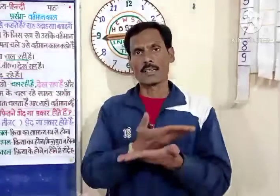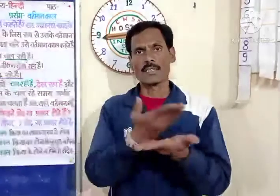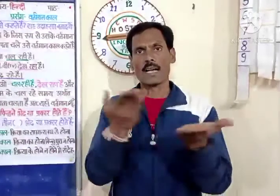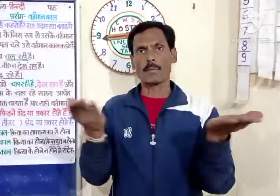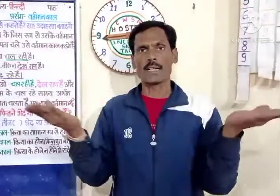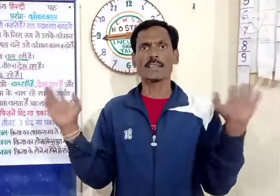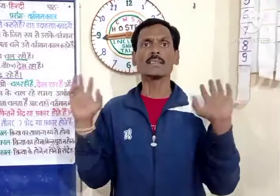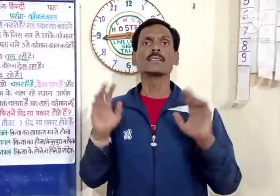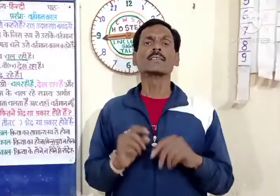सामान्य,